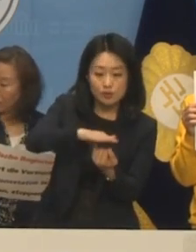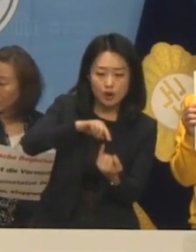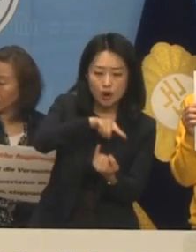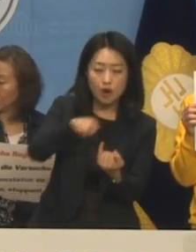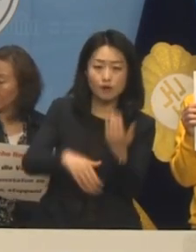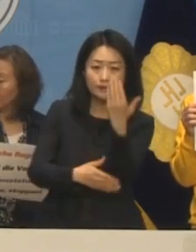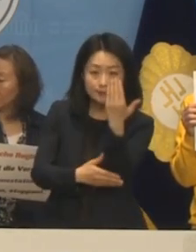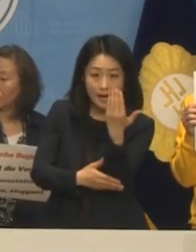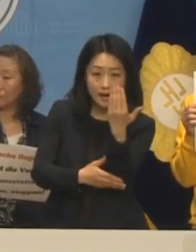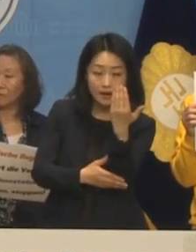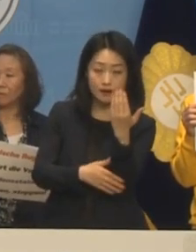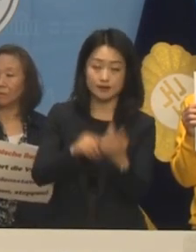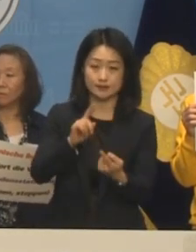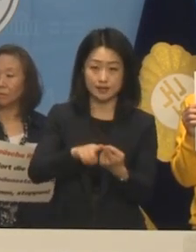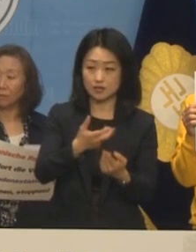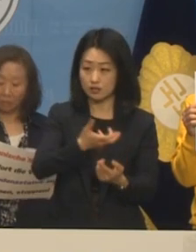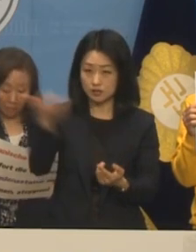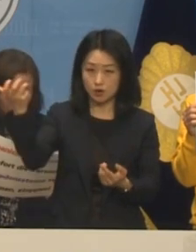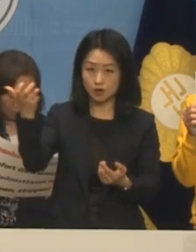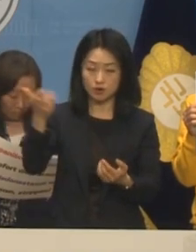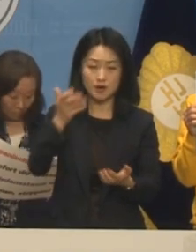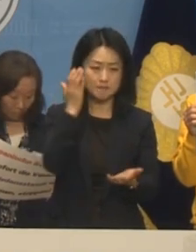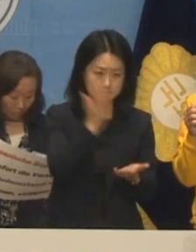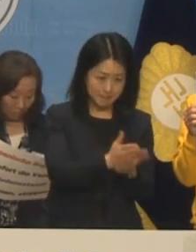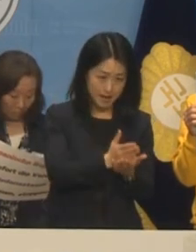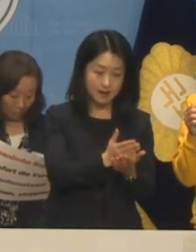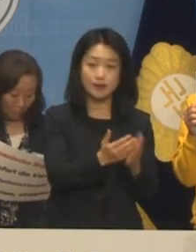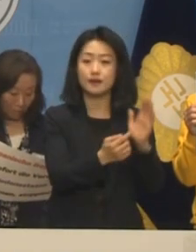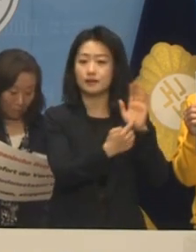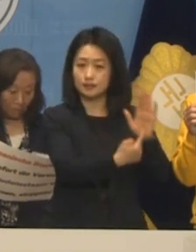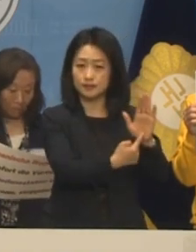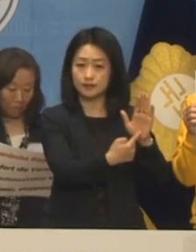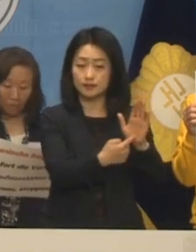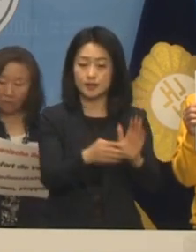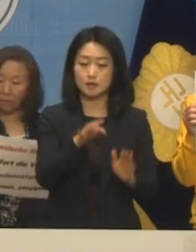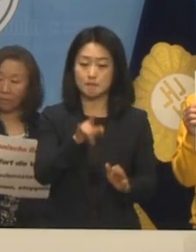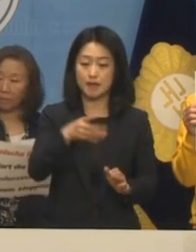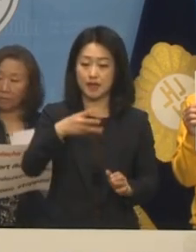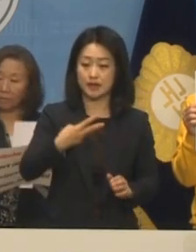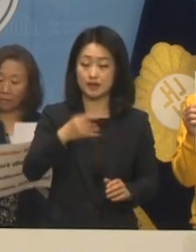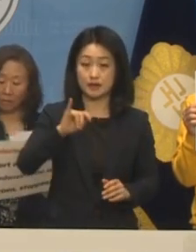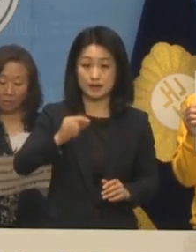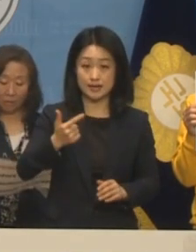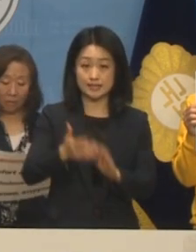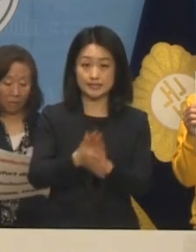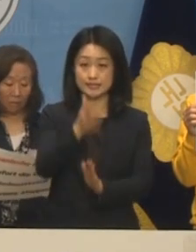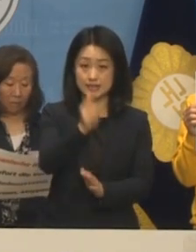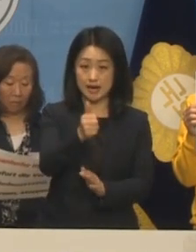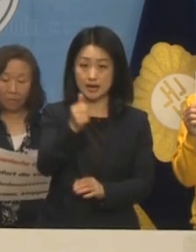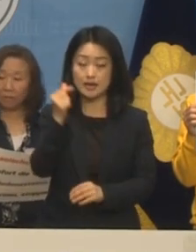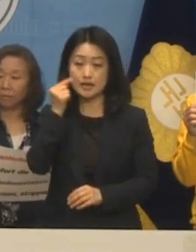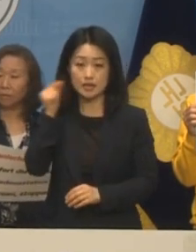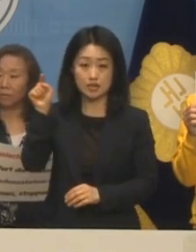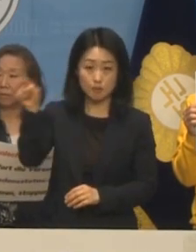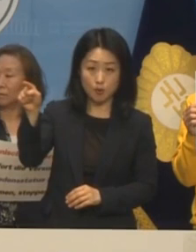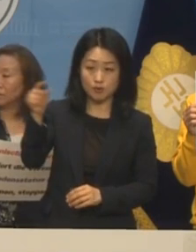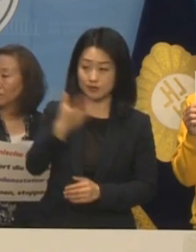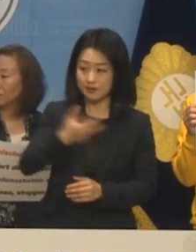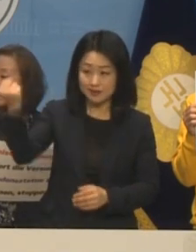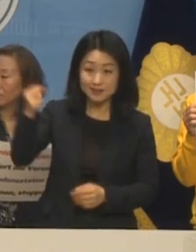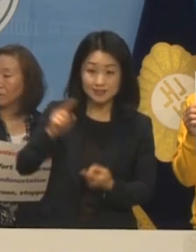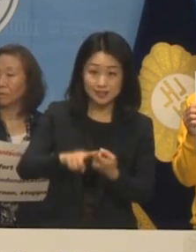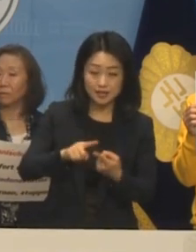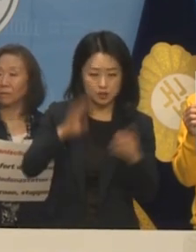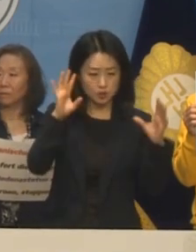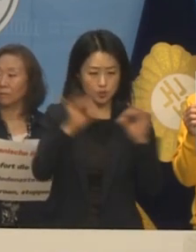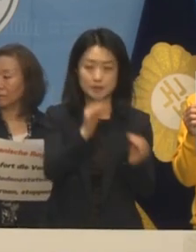요구에 명백하게 반대 입장을 밝혀라. 베를린 시장은 반평화적인 일본 정부의 소녀상 철거 시도에